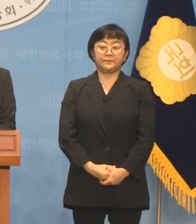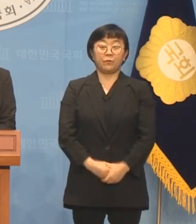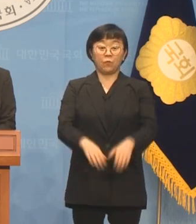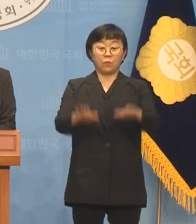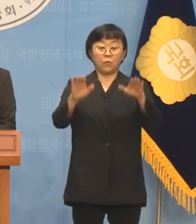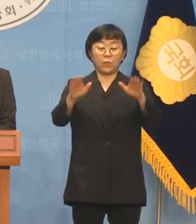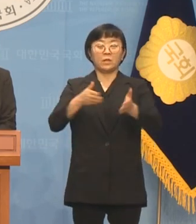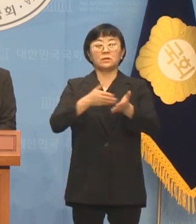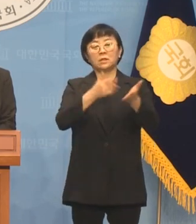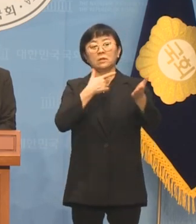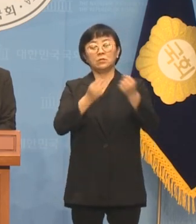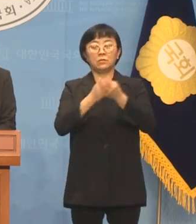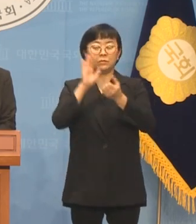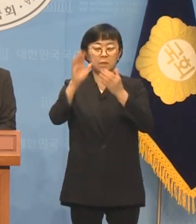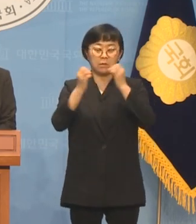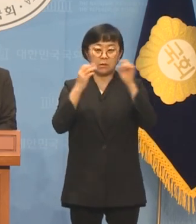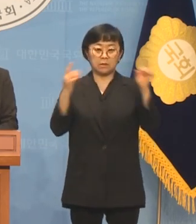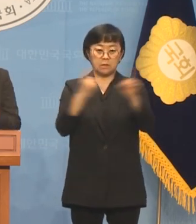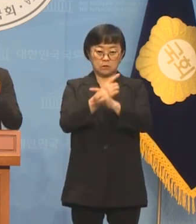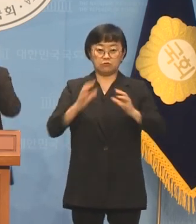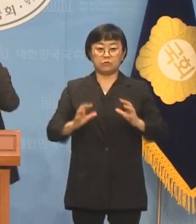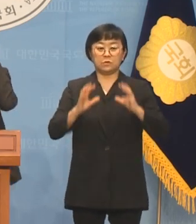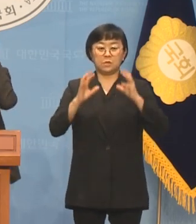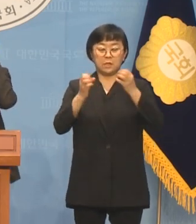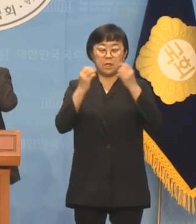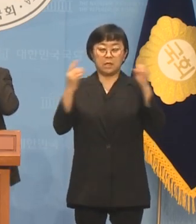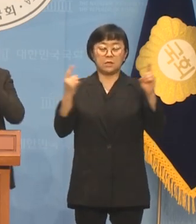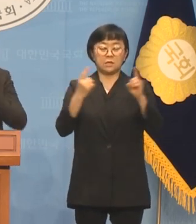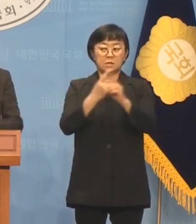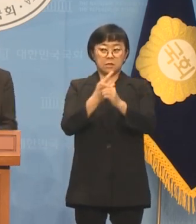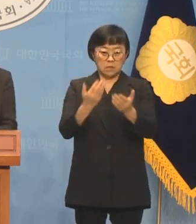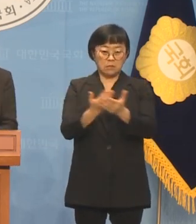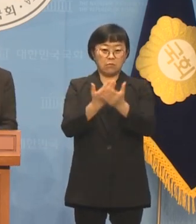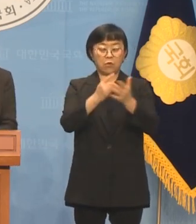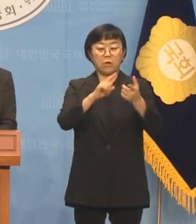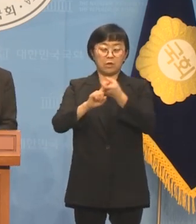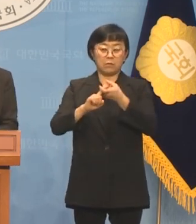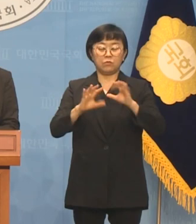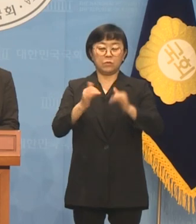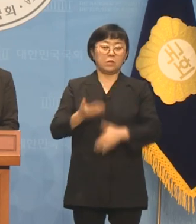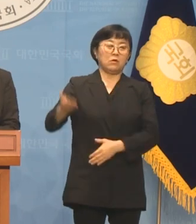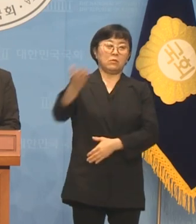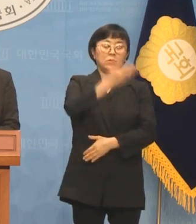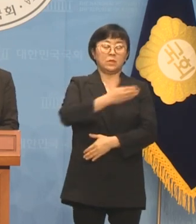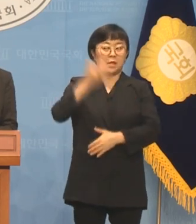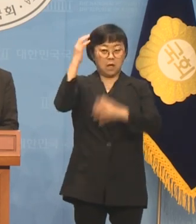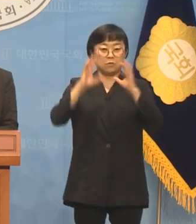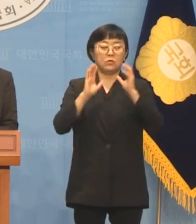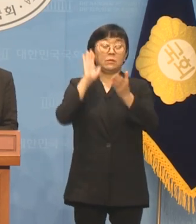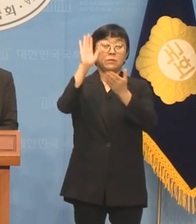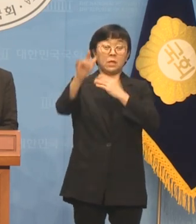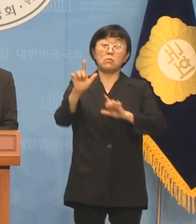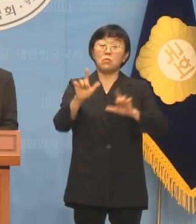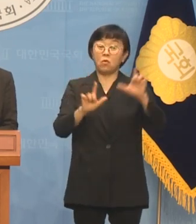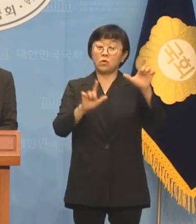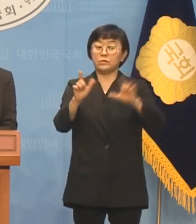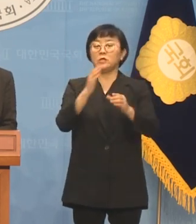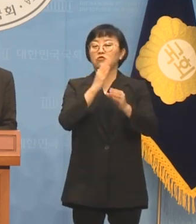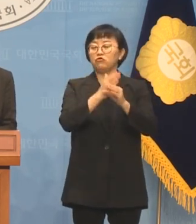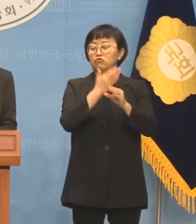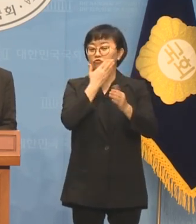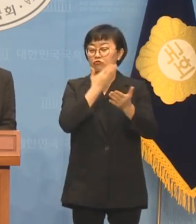오늘 제안드릴 미래혁신국가는 퇴진보연합이 국민들께 제출할 대한민국이 나아갈 미래상의